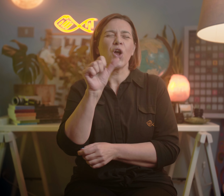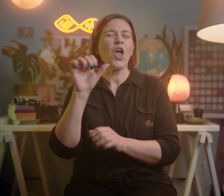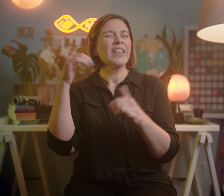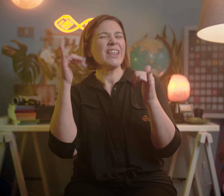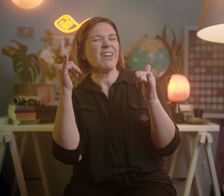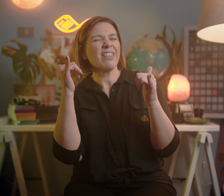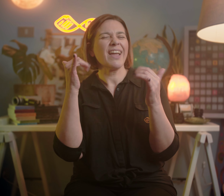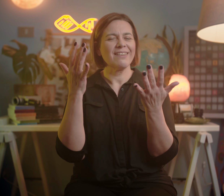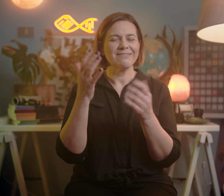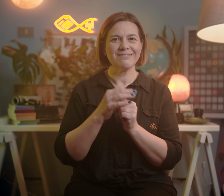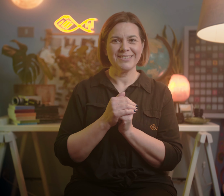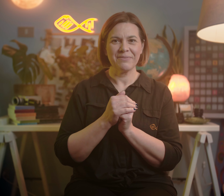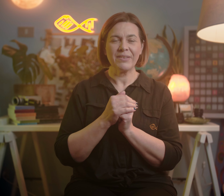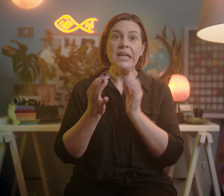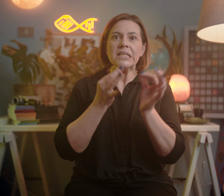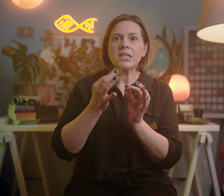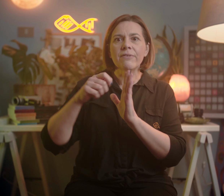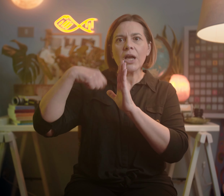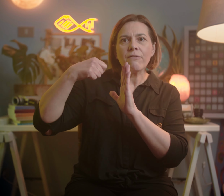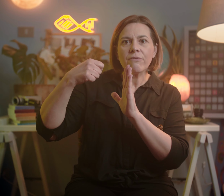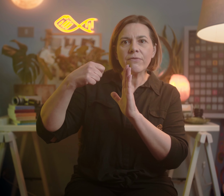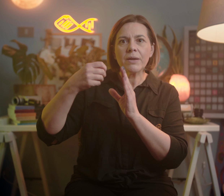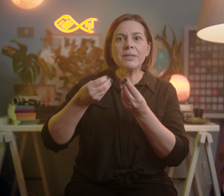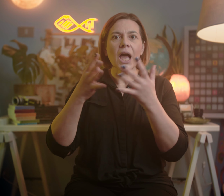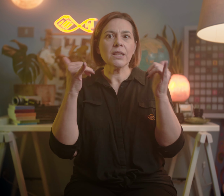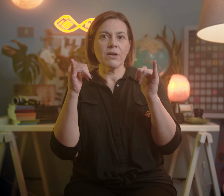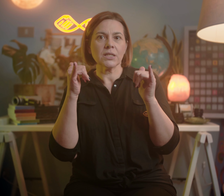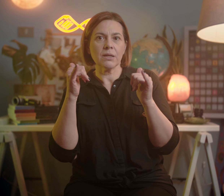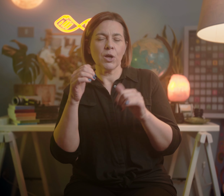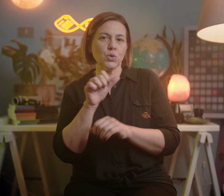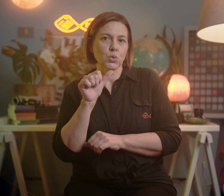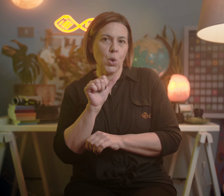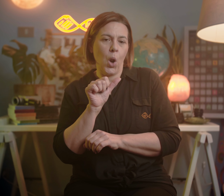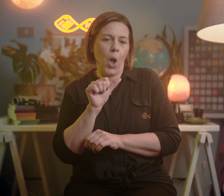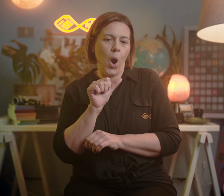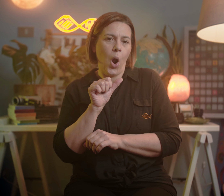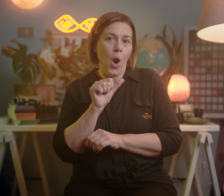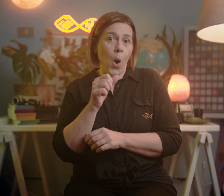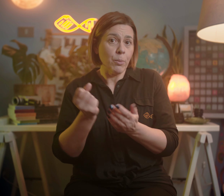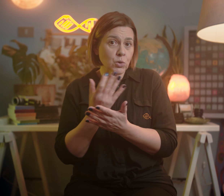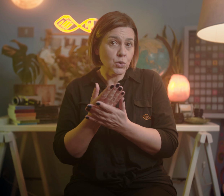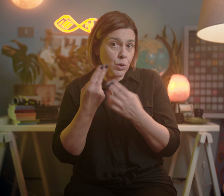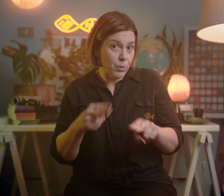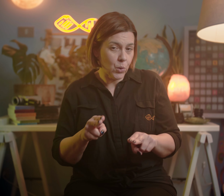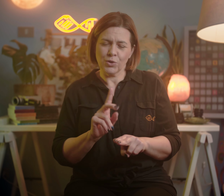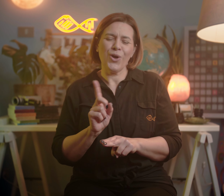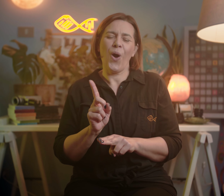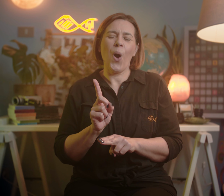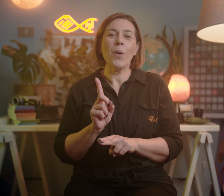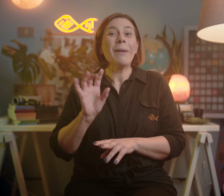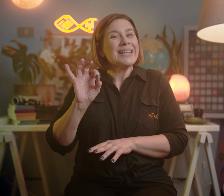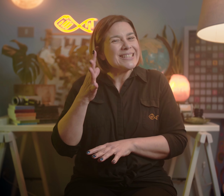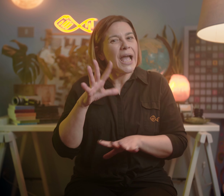non dico che non debbano esistere film e storie di intrattenimento e d'azione, ma credo fermamente che anche quelle con un